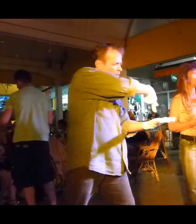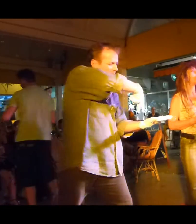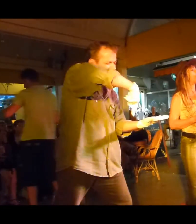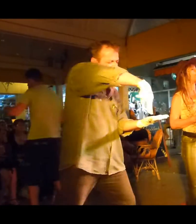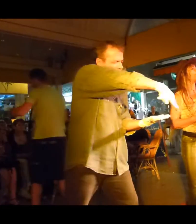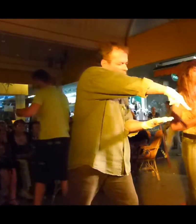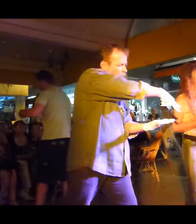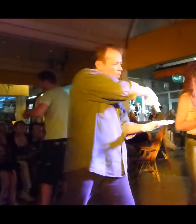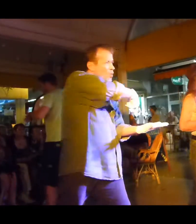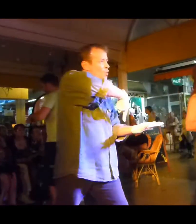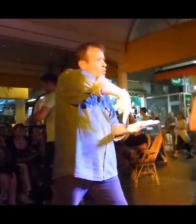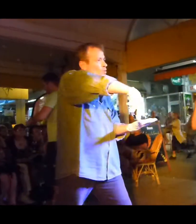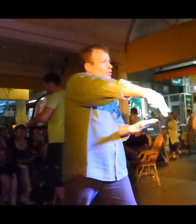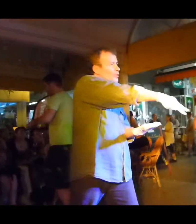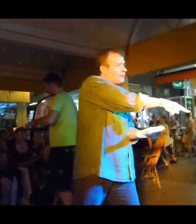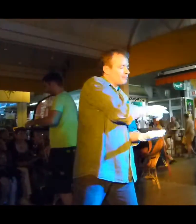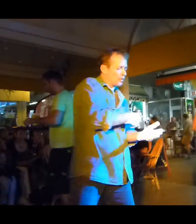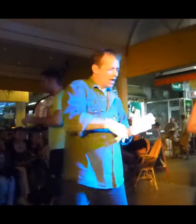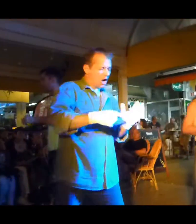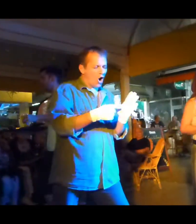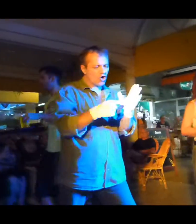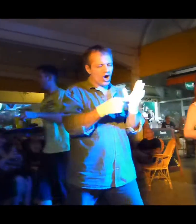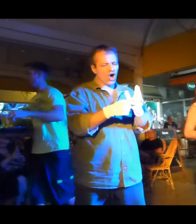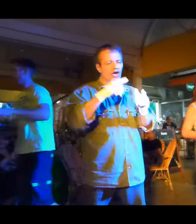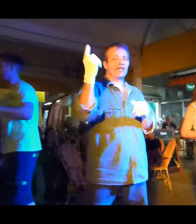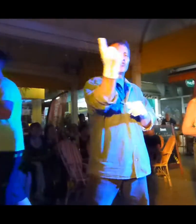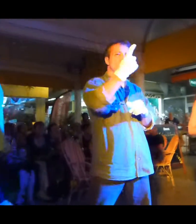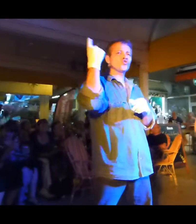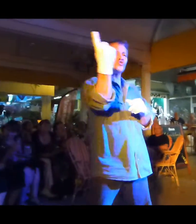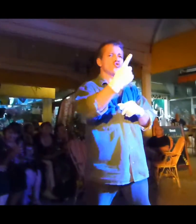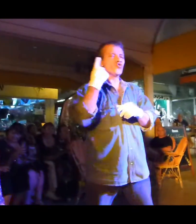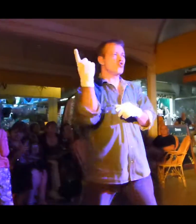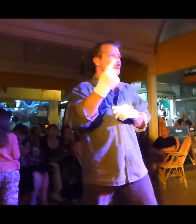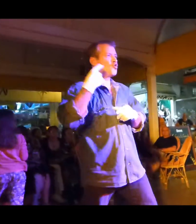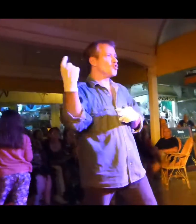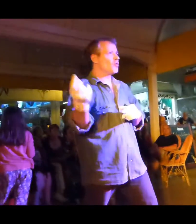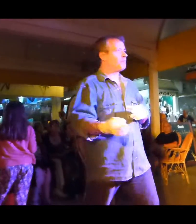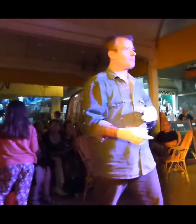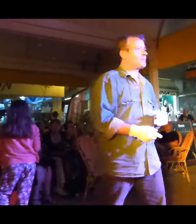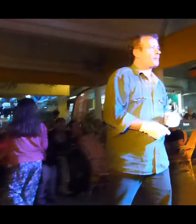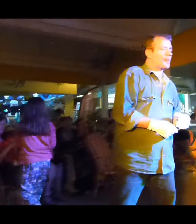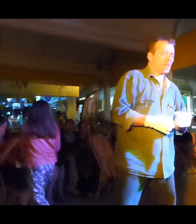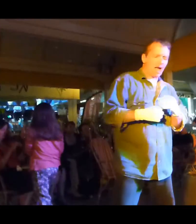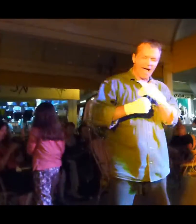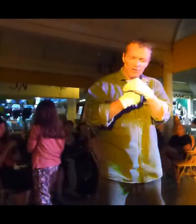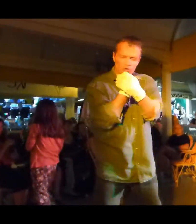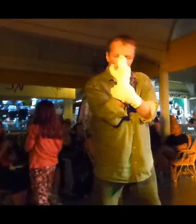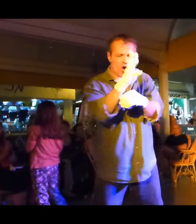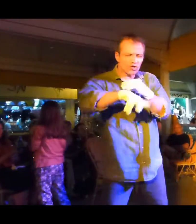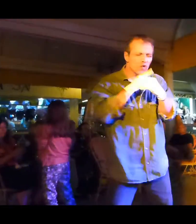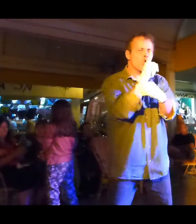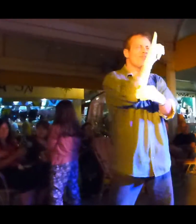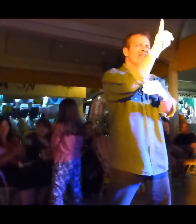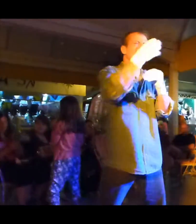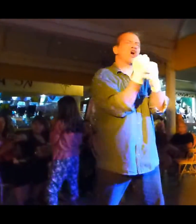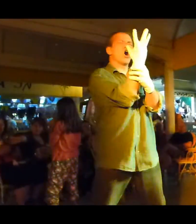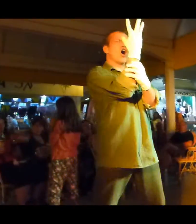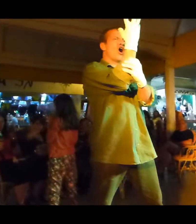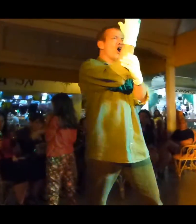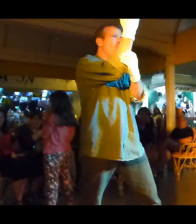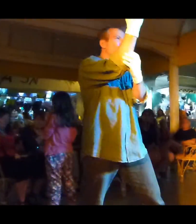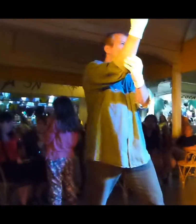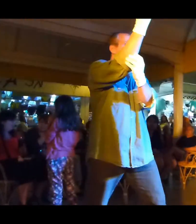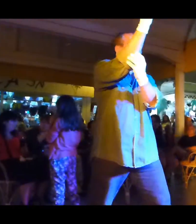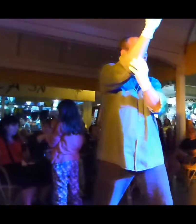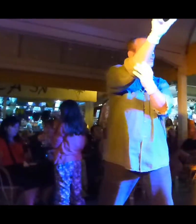nous mène au monde. Chanter encore et toujours. Un nouveau jour vient